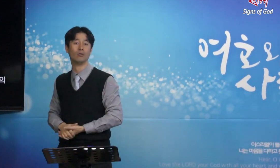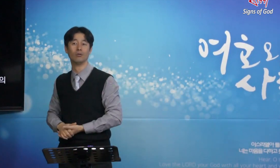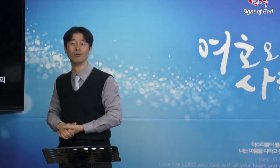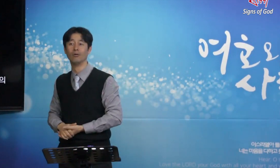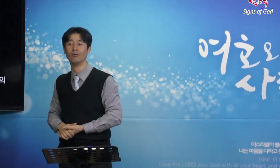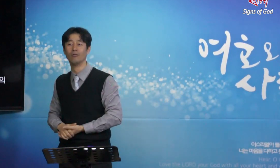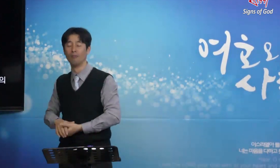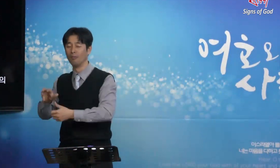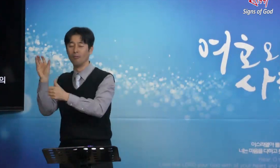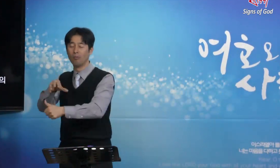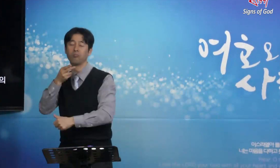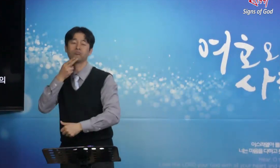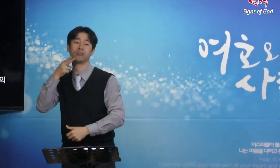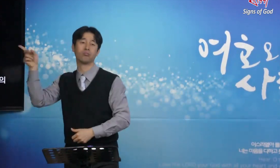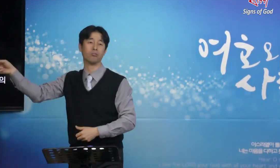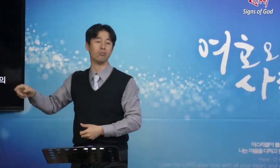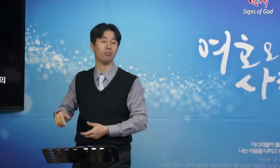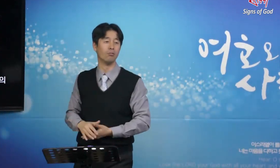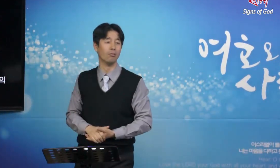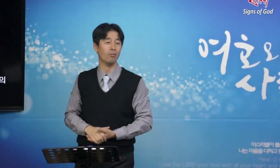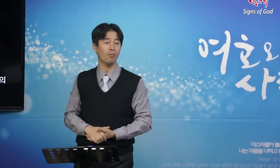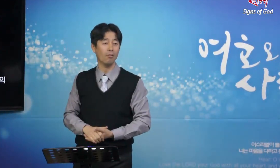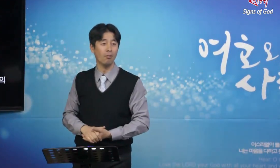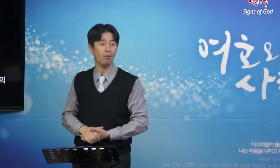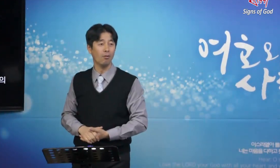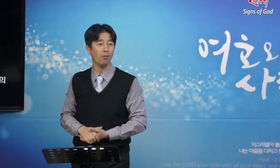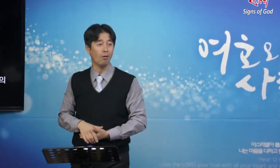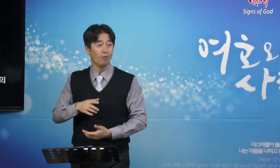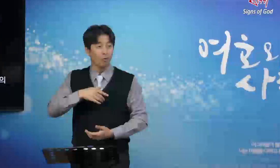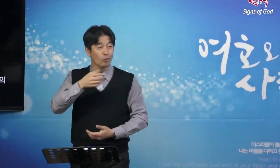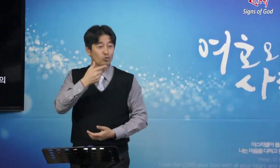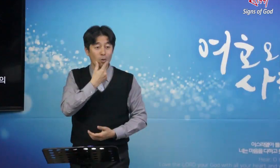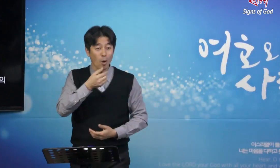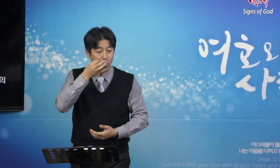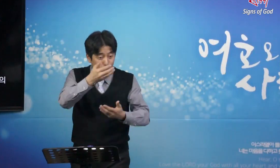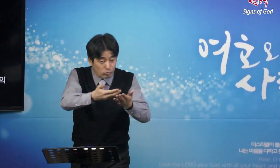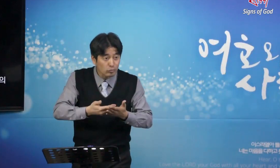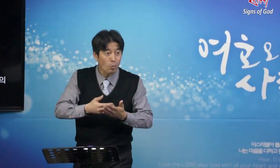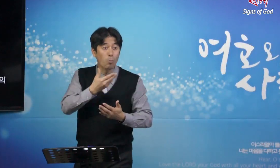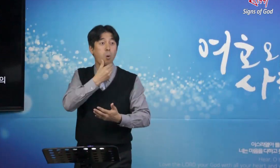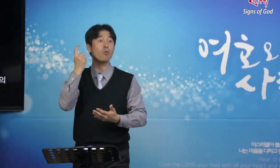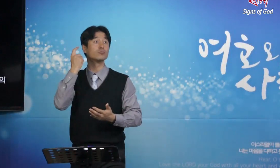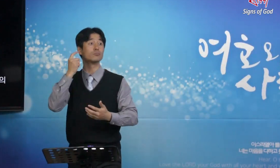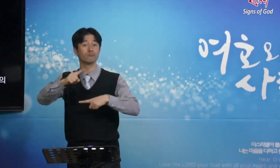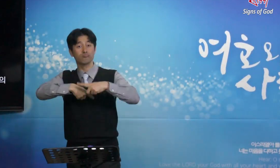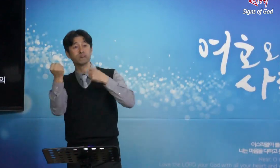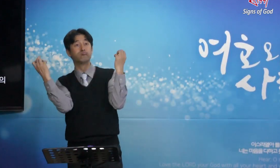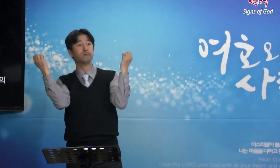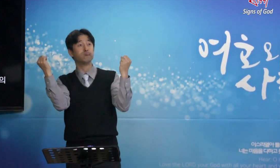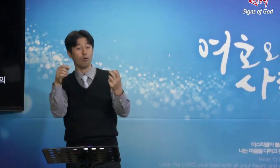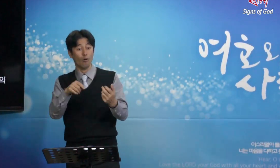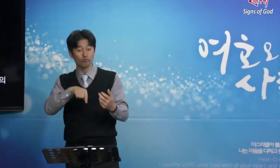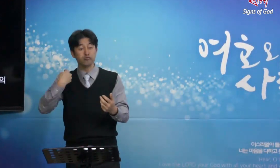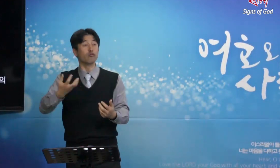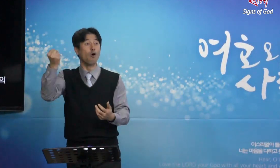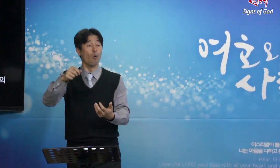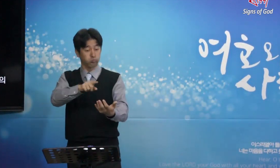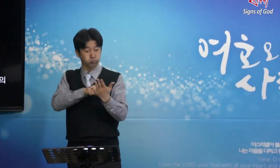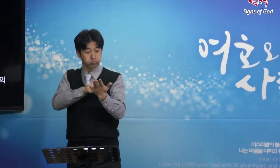그리고 그들이 그들 나라의 복음을 전하는 것은 특별한 문제가 되지 않는다는 것이죠.